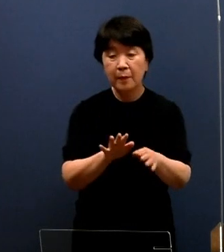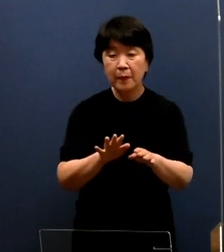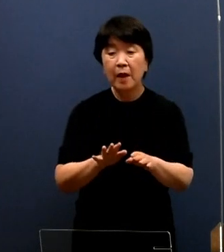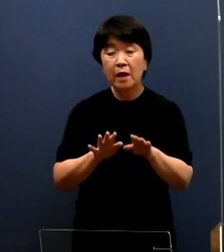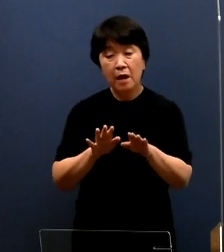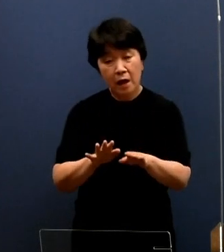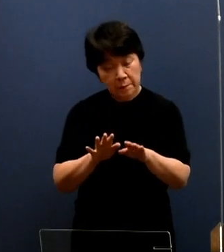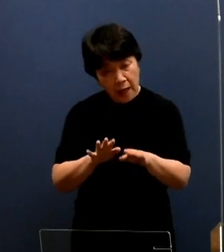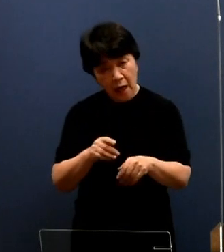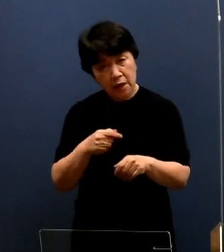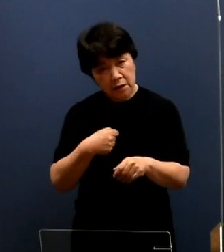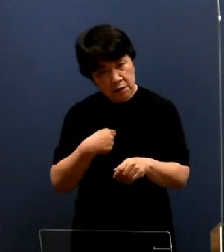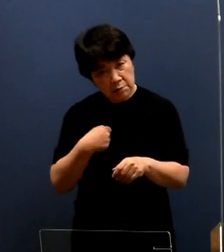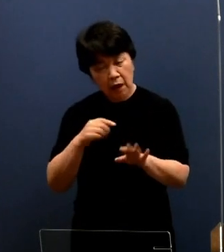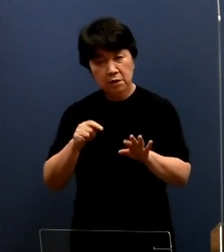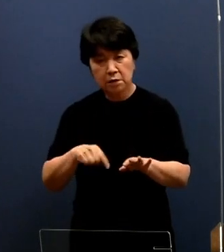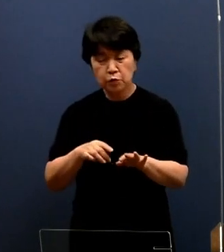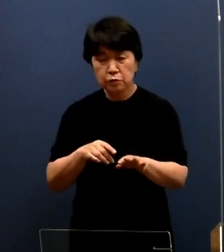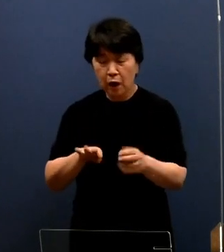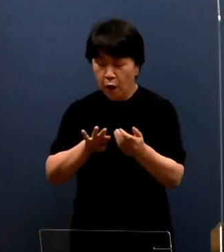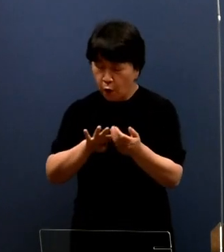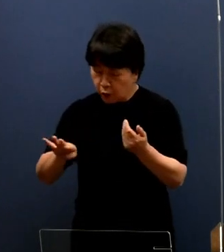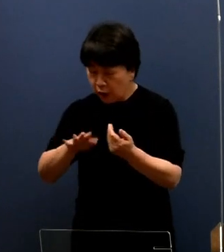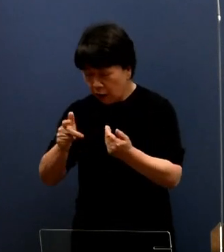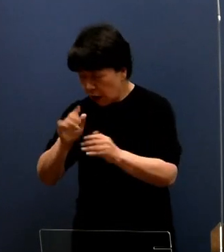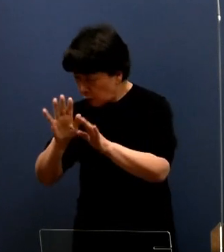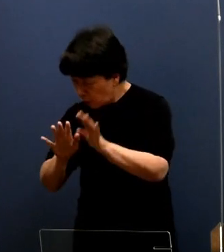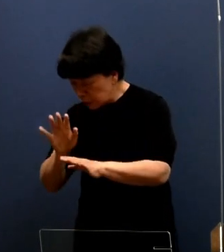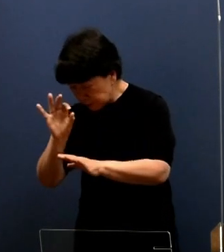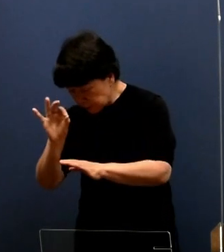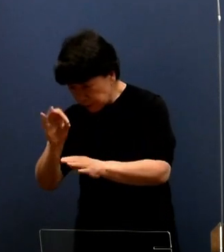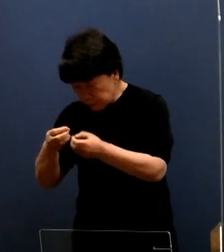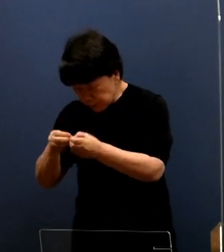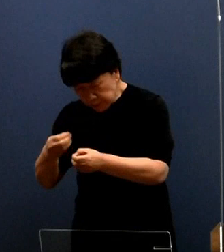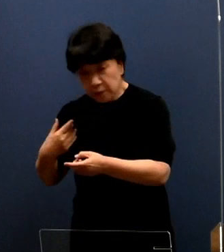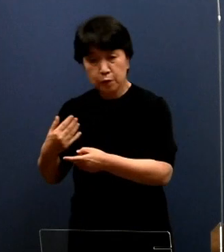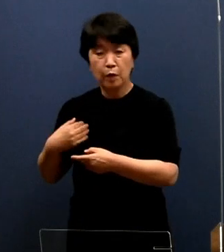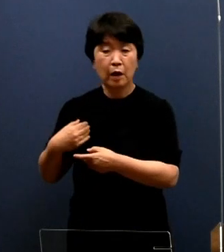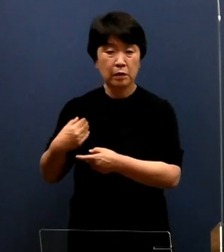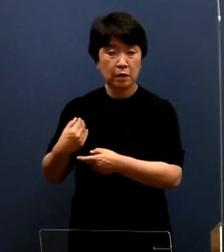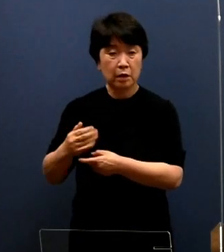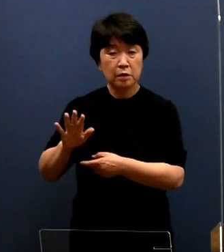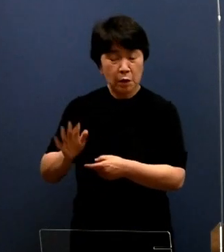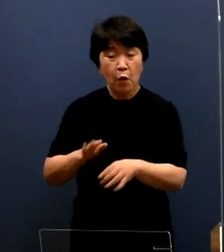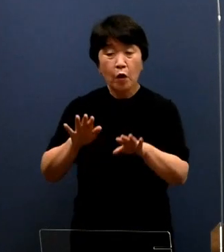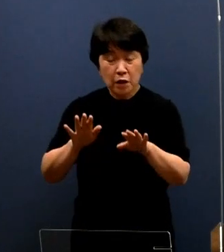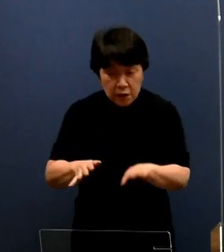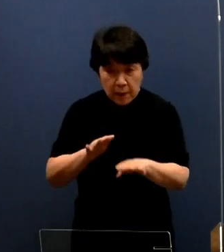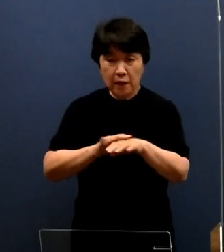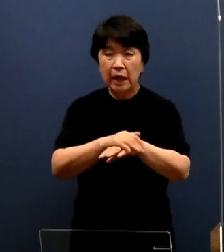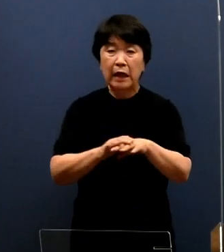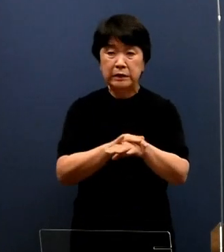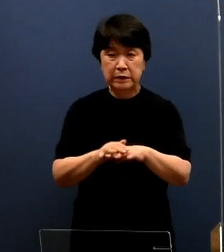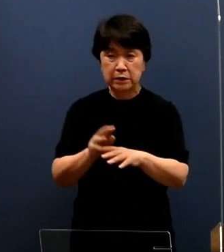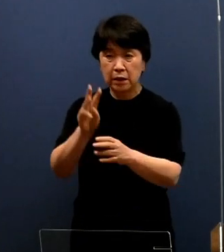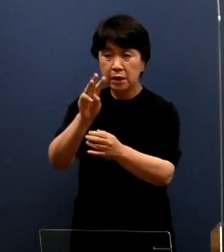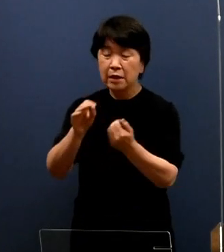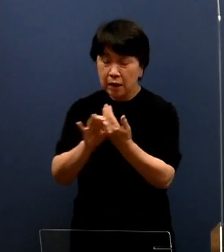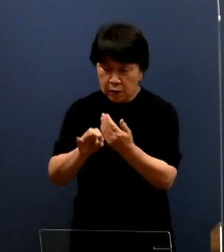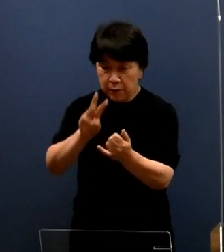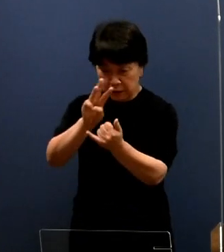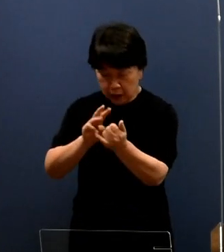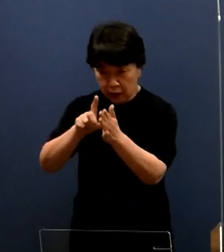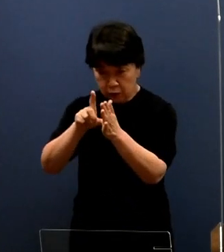どこに生じているか私も把握していません。その後から整理してその後考えればいいんです。災害時にそんなこと考えて仕事